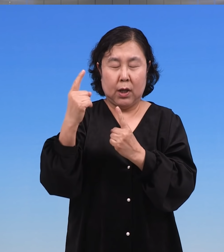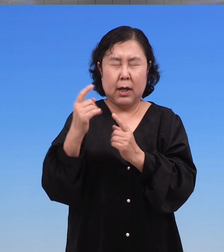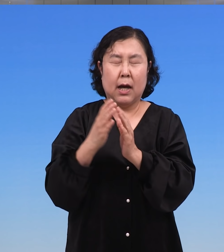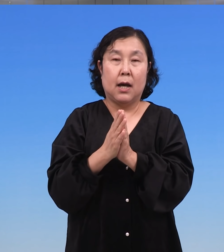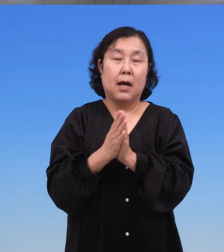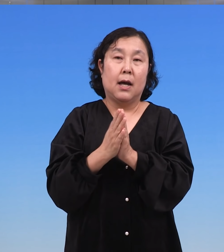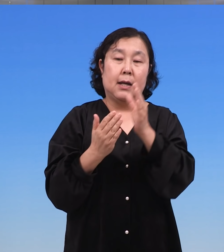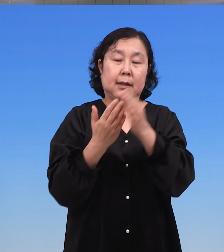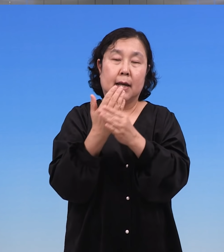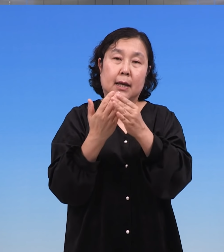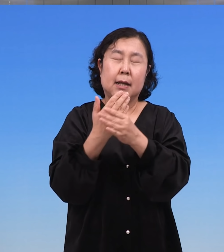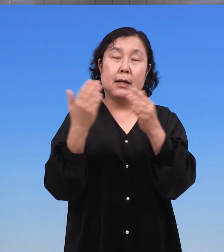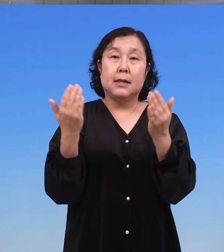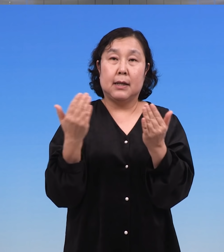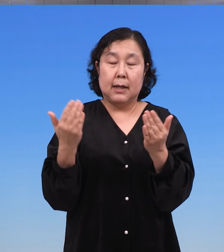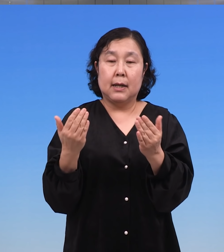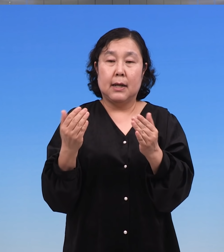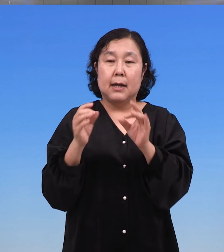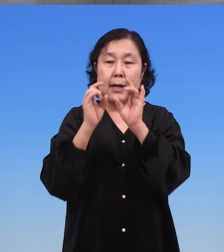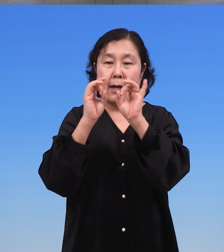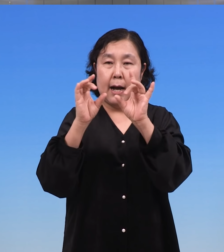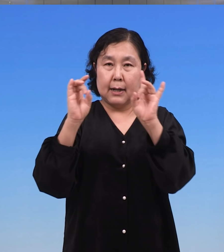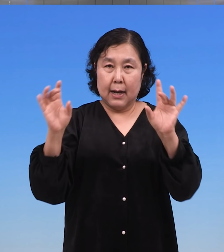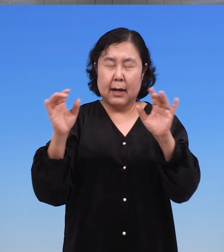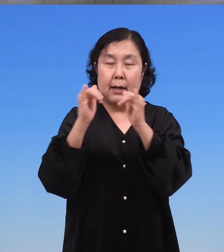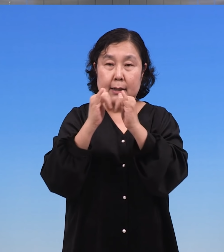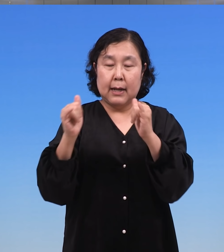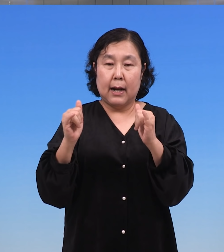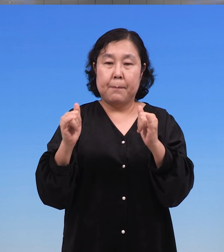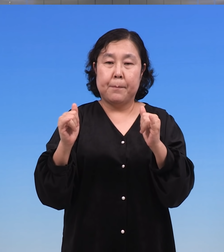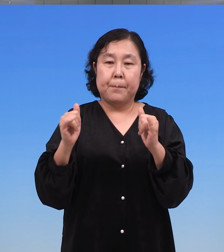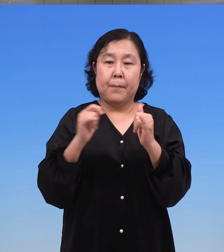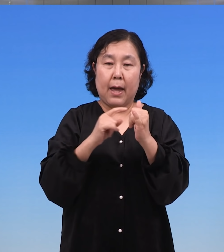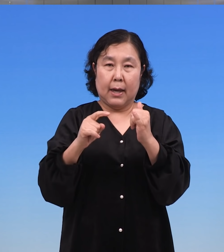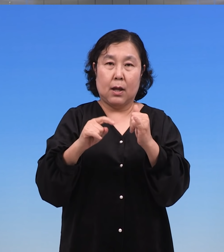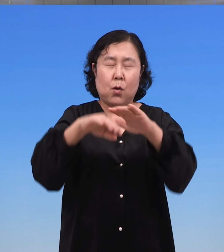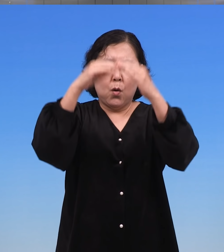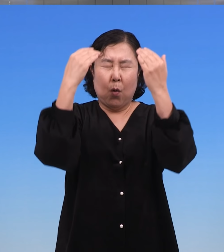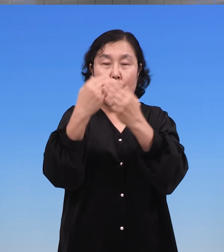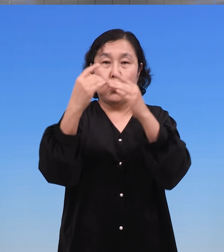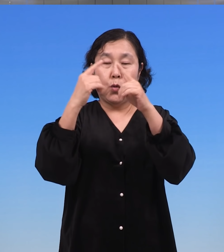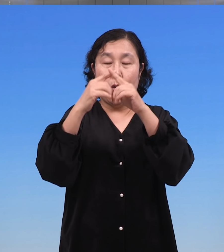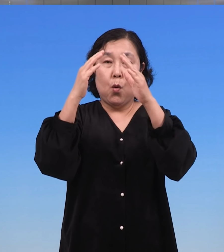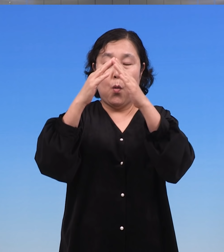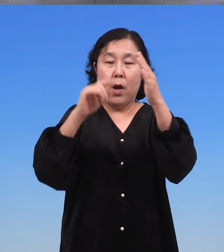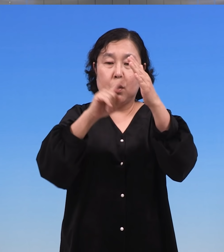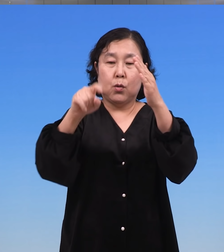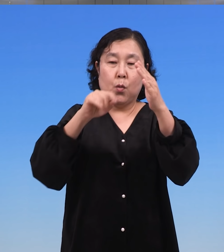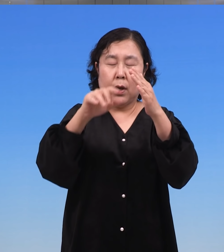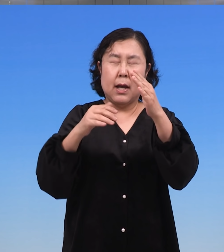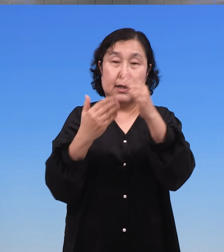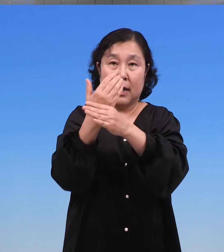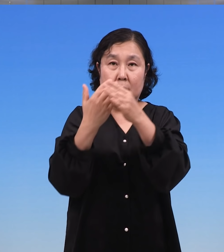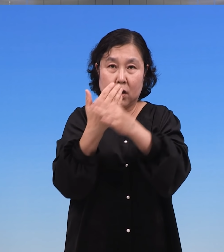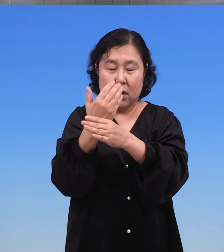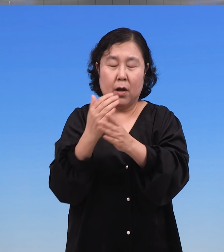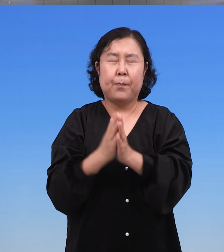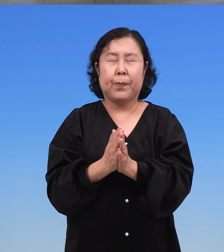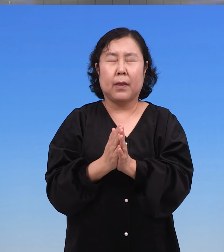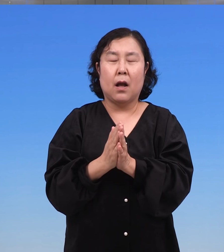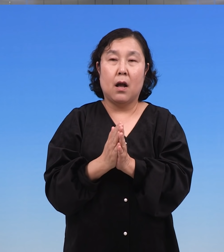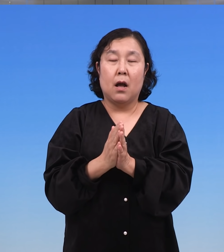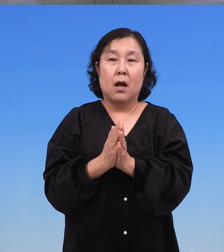이 일이 우리 개인적으로, 가정적으로, 전 교회적으로 일어나 너무나 들려지는 소식들마다